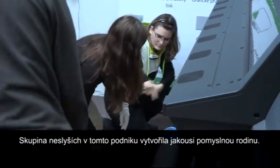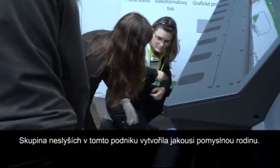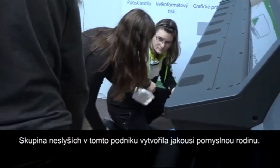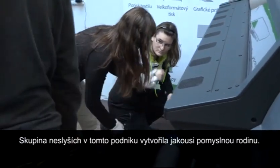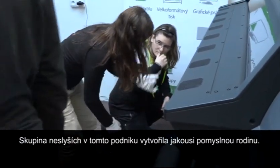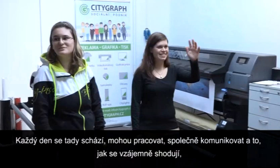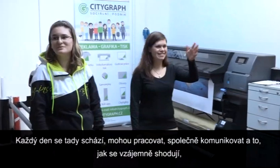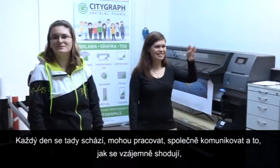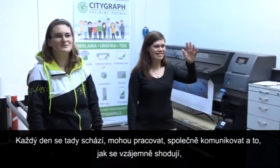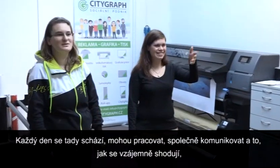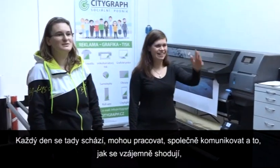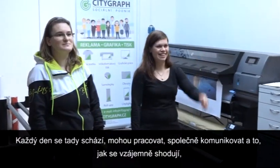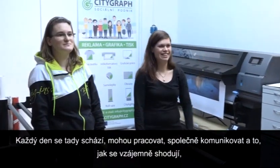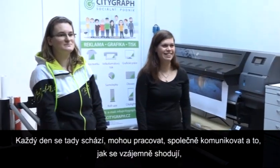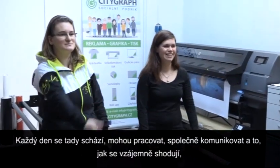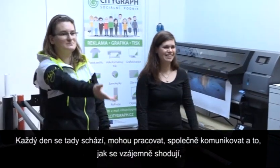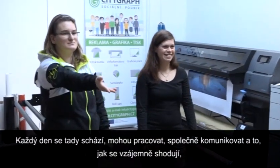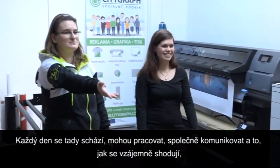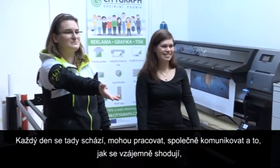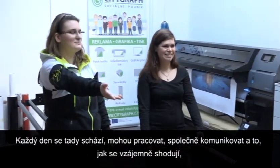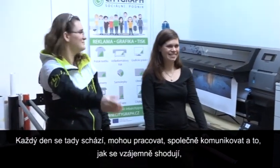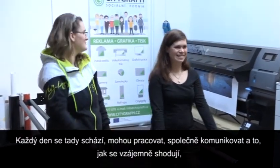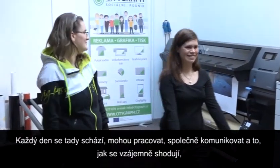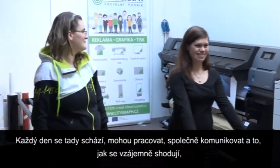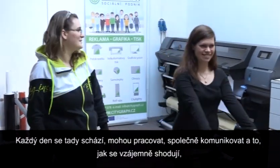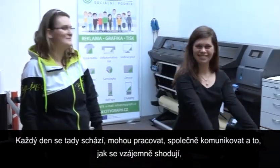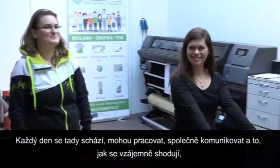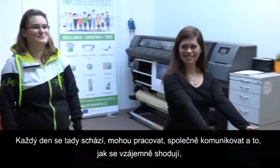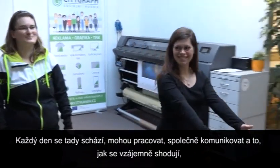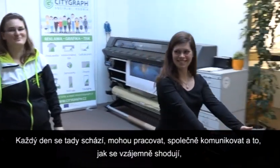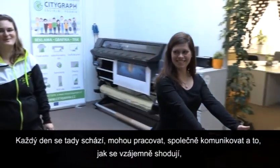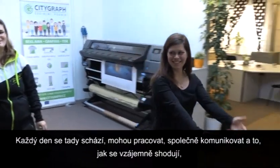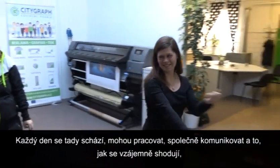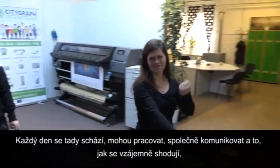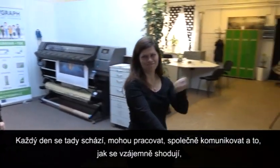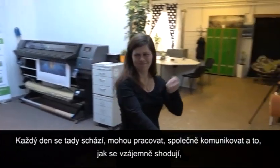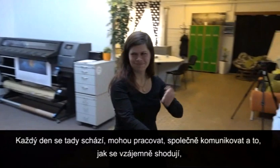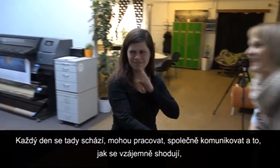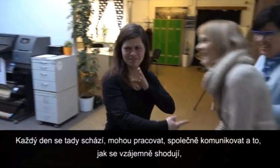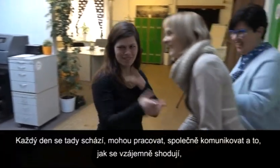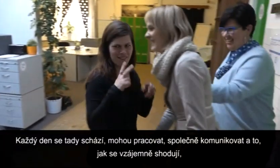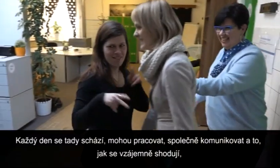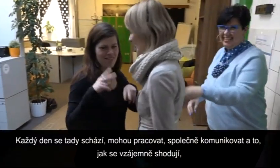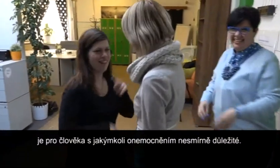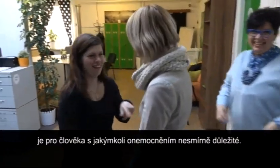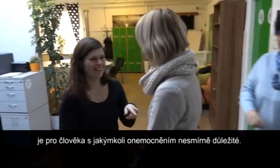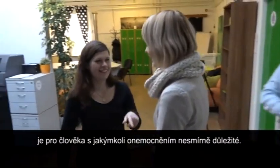pomyslnou rodinu. Každý den se tady schází, mohou pracovat, společně komunikovat, a to, jak se vzájemně shodují, je pro člověka s